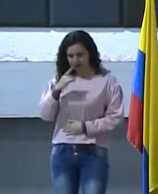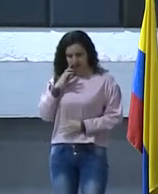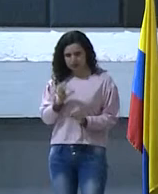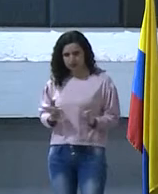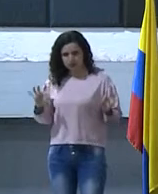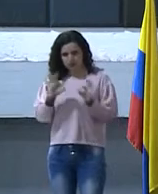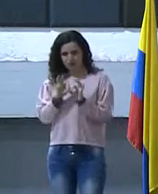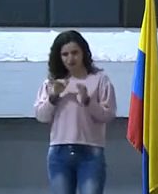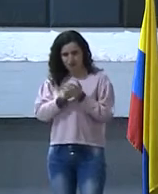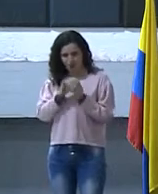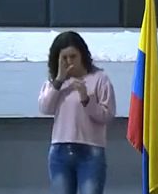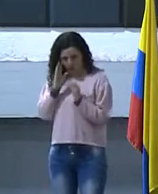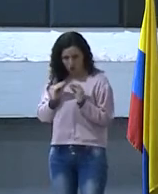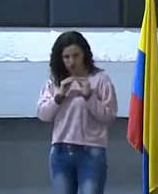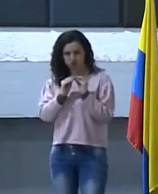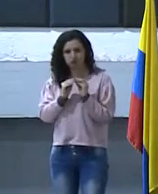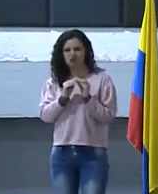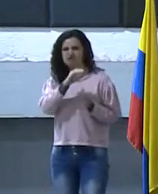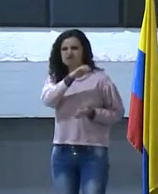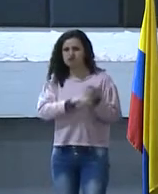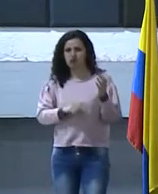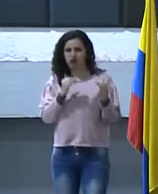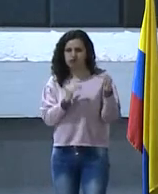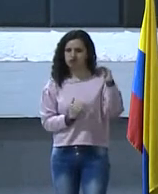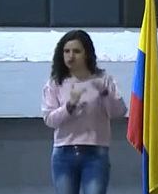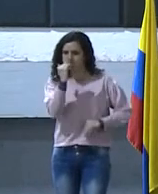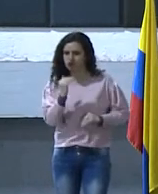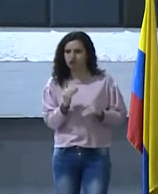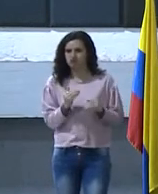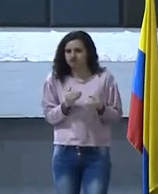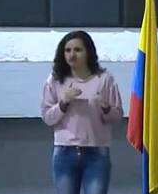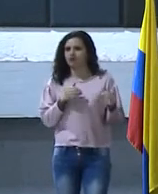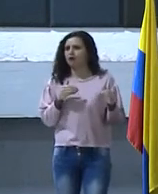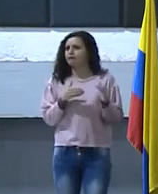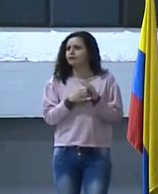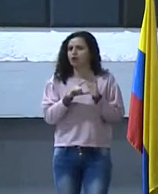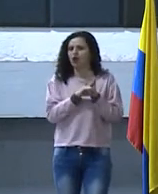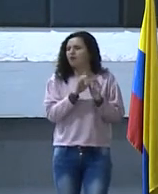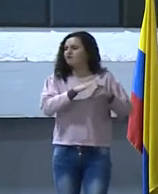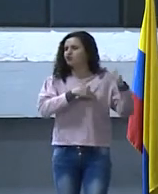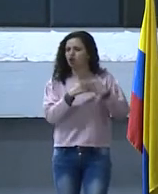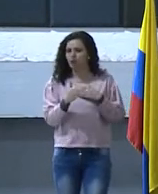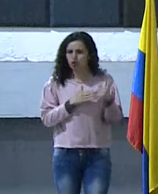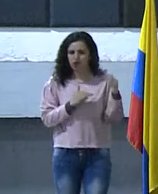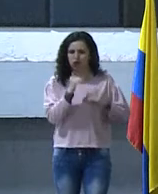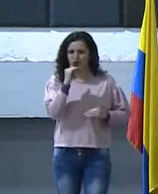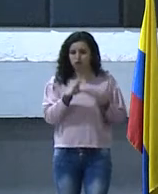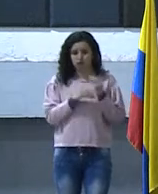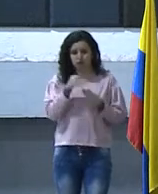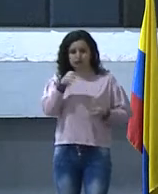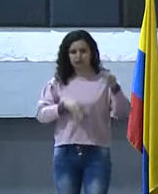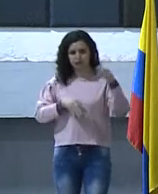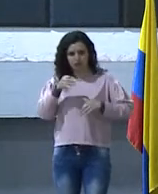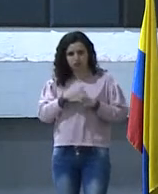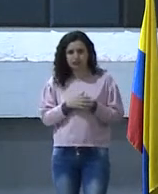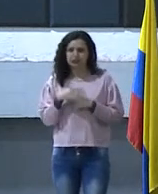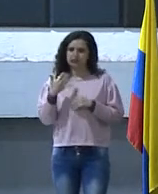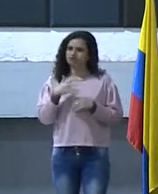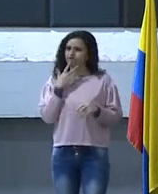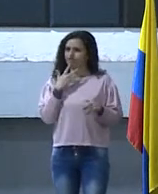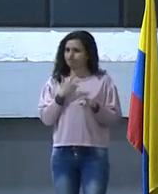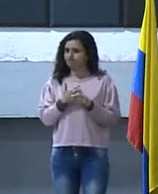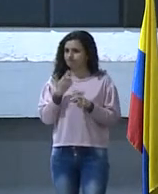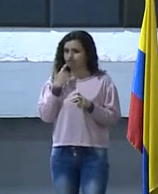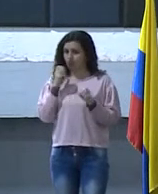eliminación inequidad impunidad e injusticia difícilmente podemos